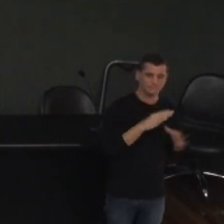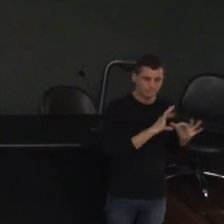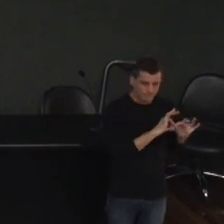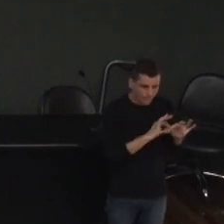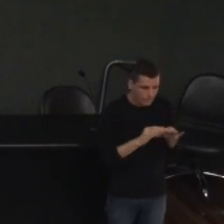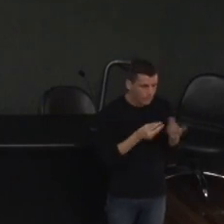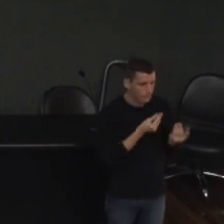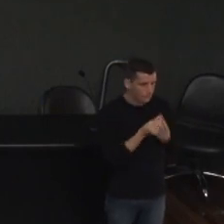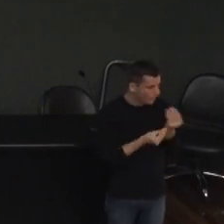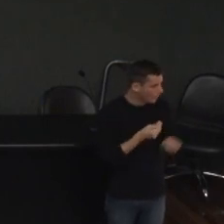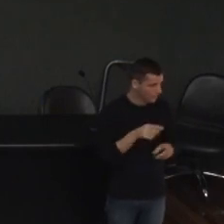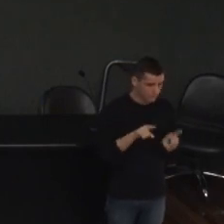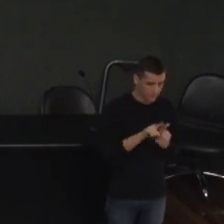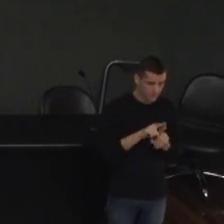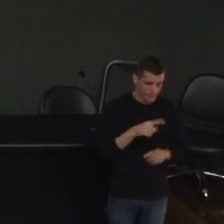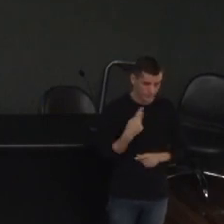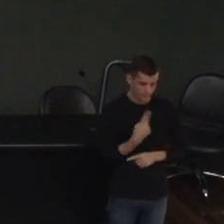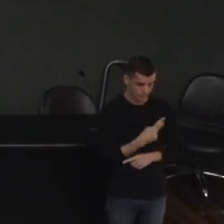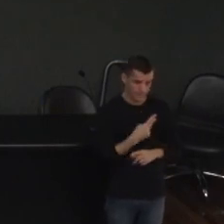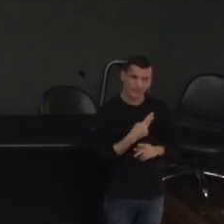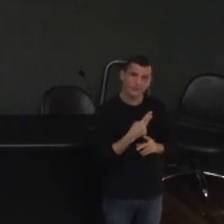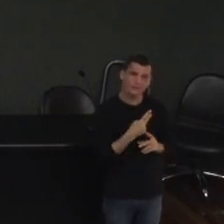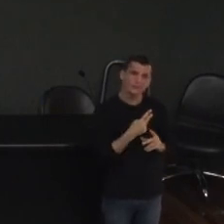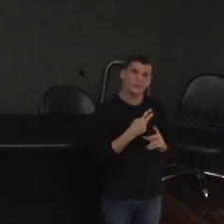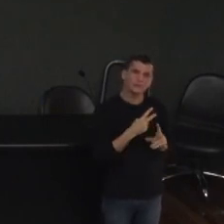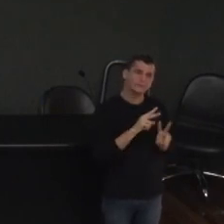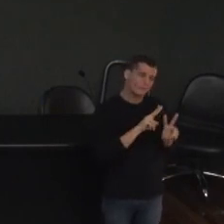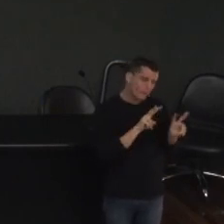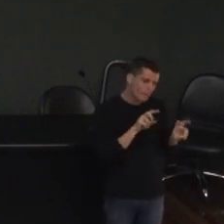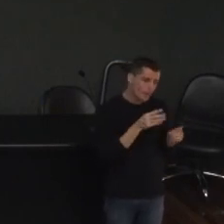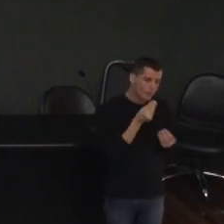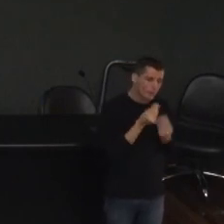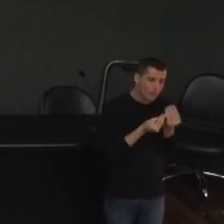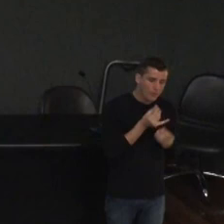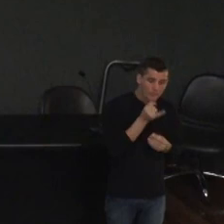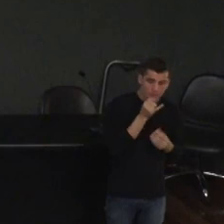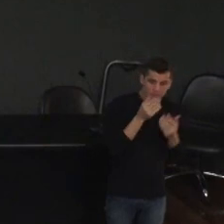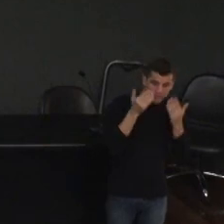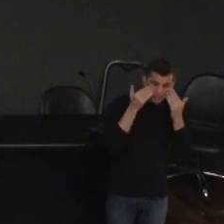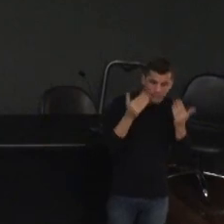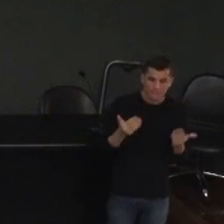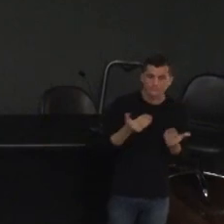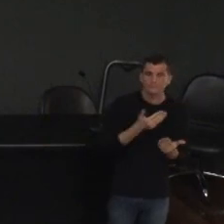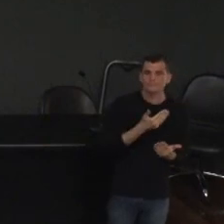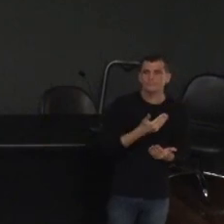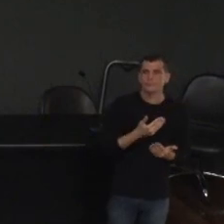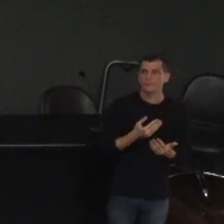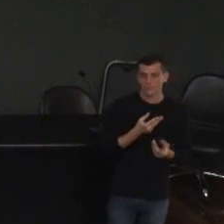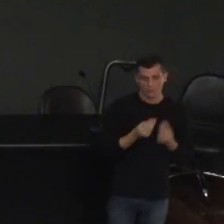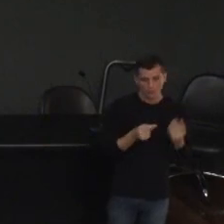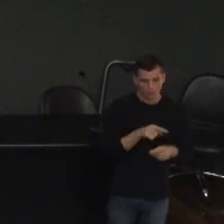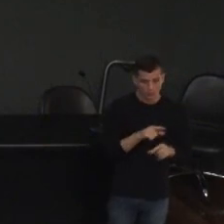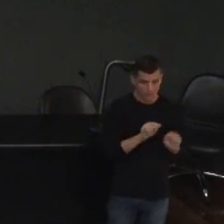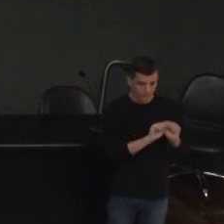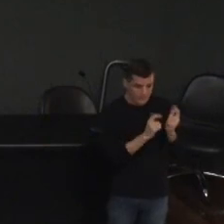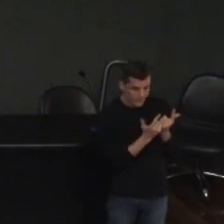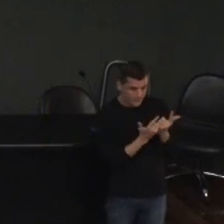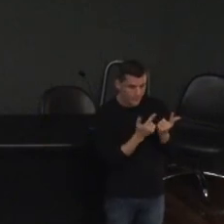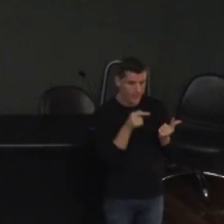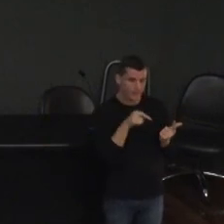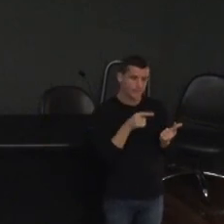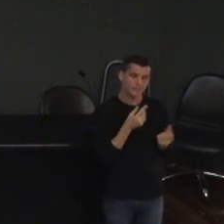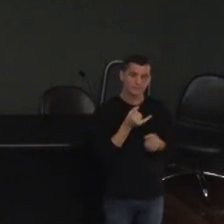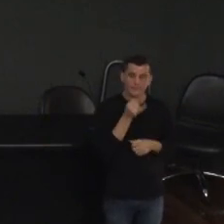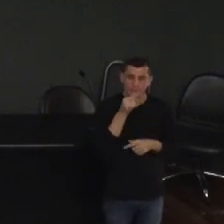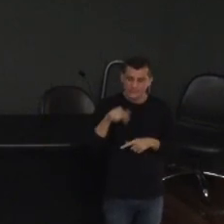a sua própria função isso ser exposto de ser publicizado né pela própria Assembleia dando conta de que foi